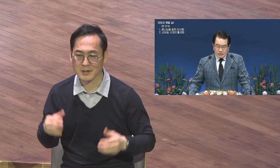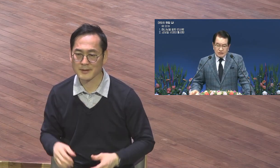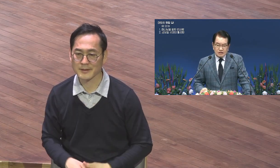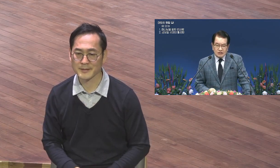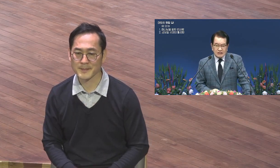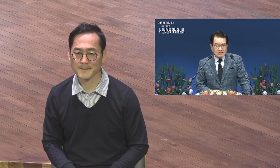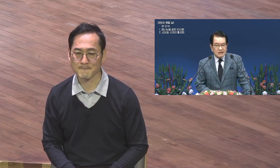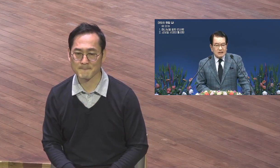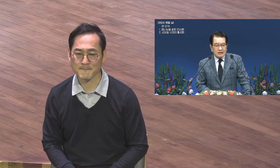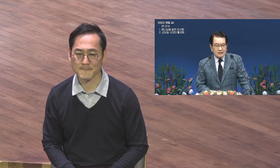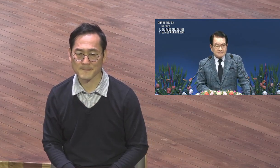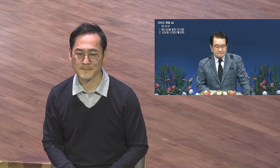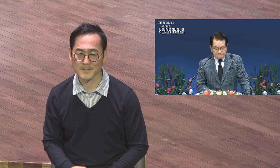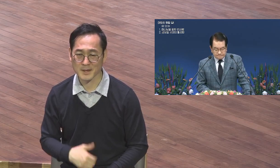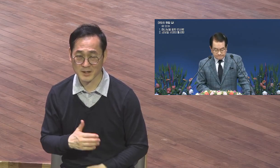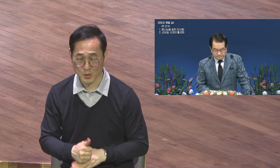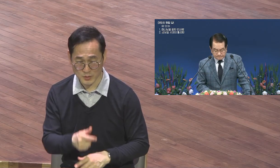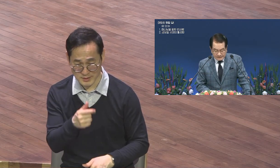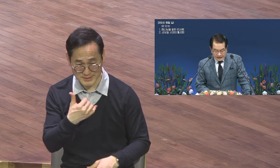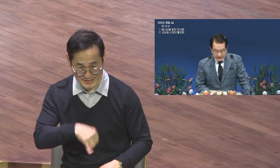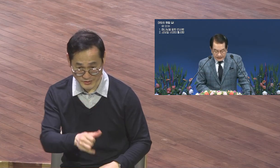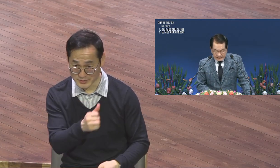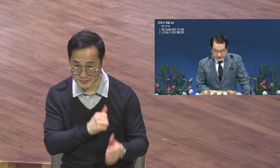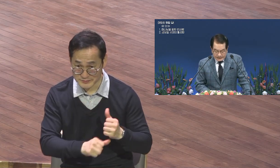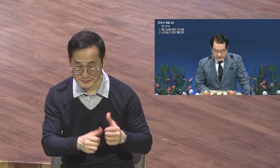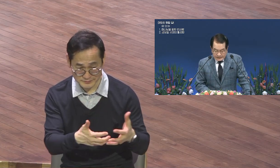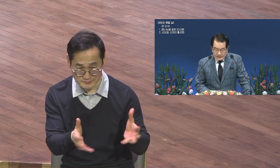그래서 성난 세대라.